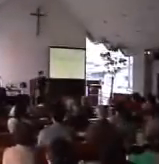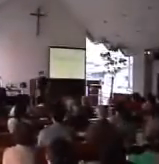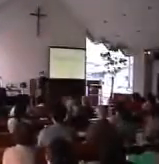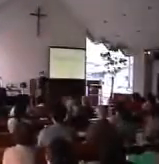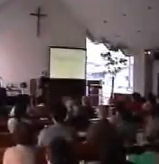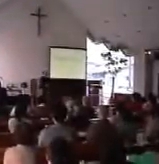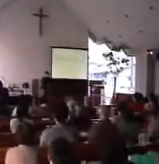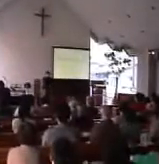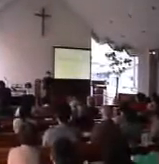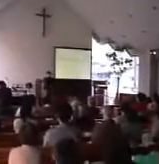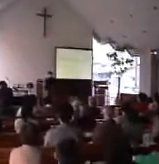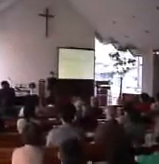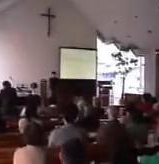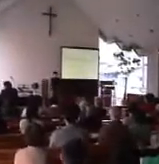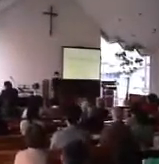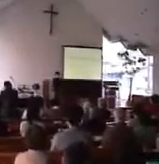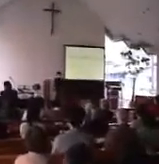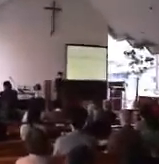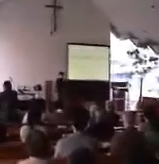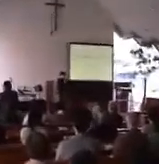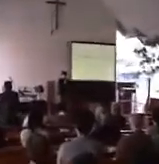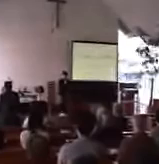口がよかったね。あ、じゃ音声がいいみたい。